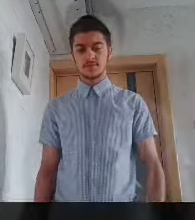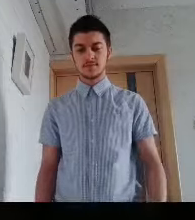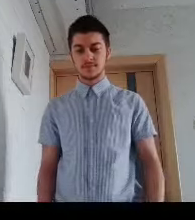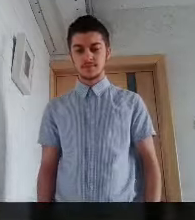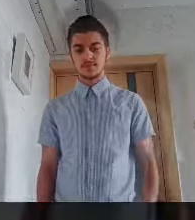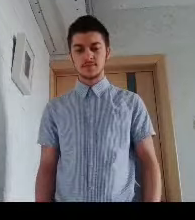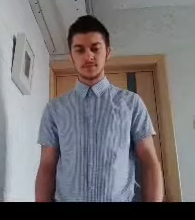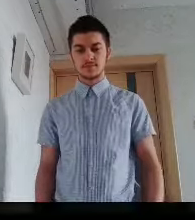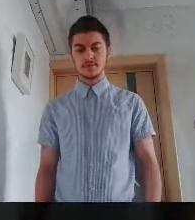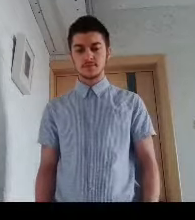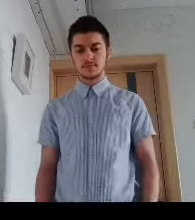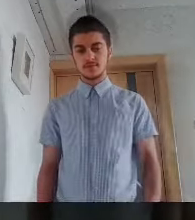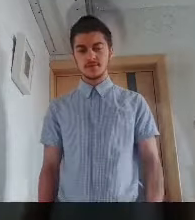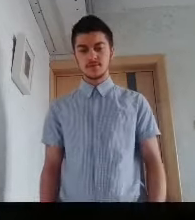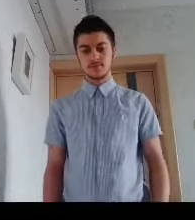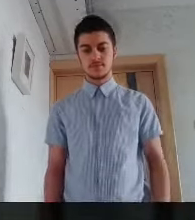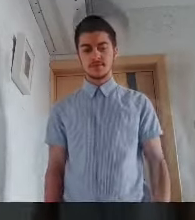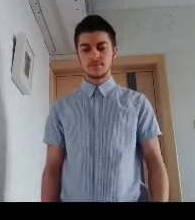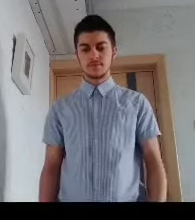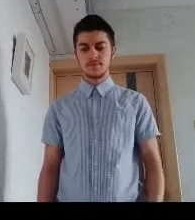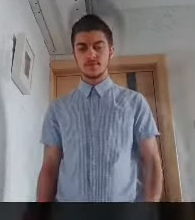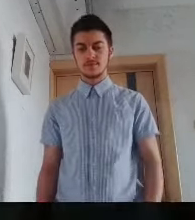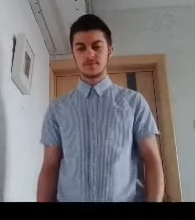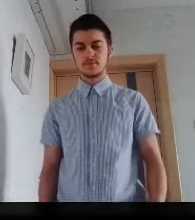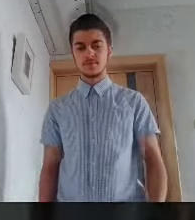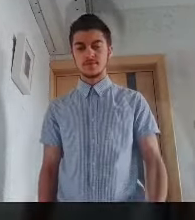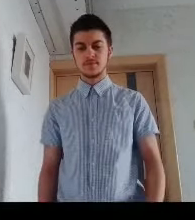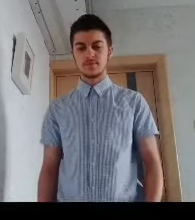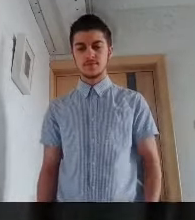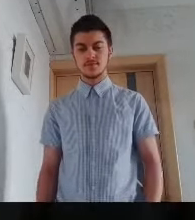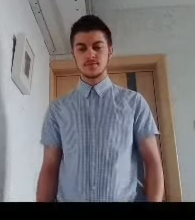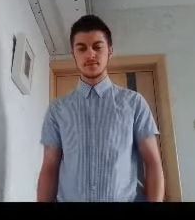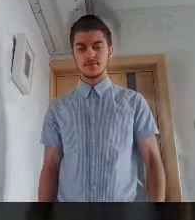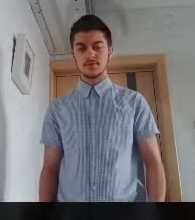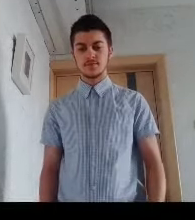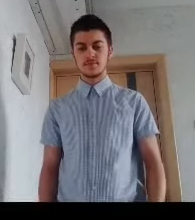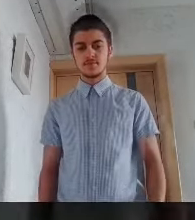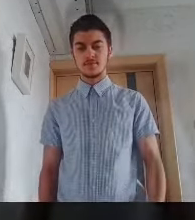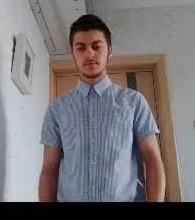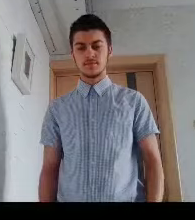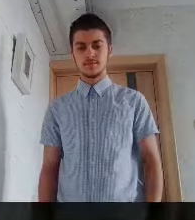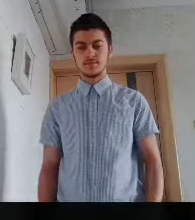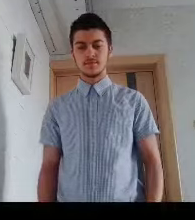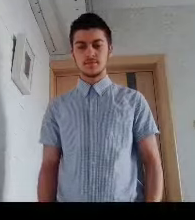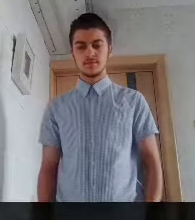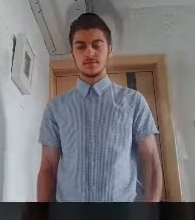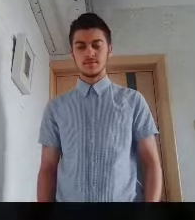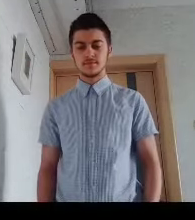И не важно, как ты смотришь на мои слова. Я сегодня в Антарктиде, и